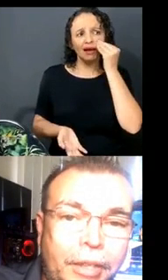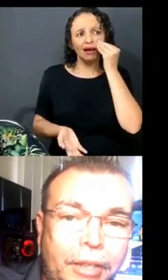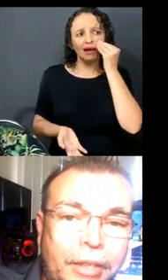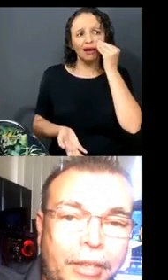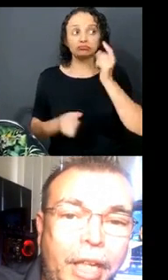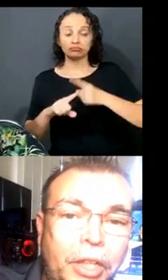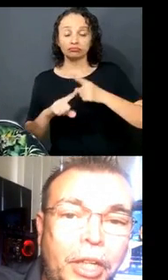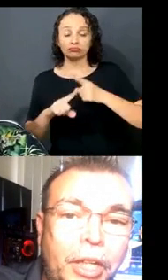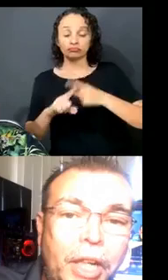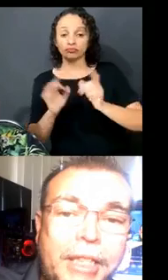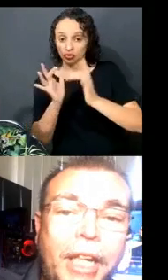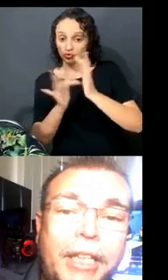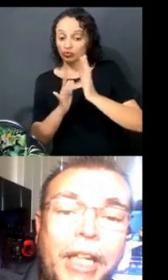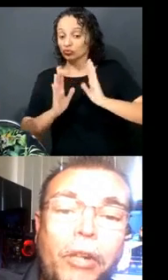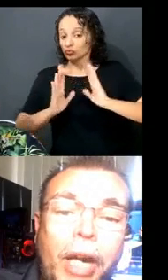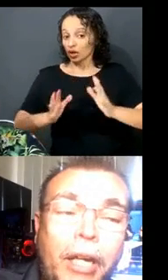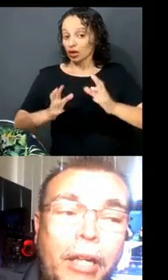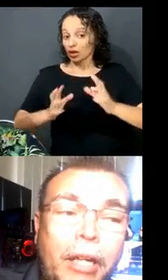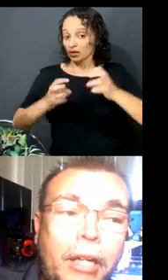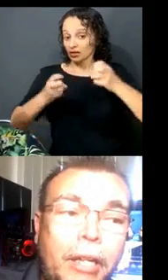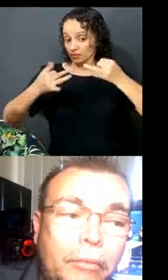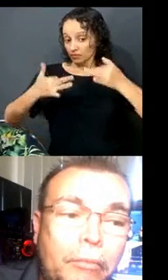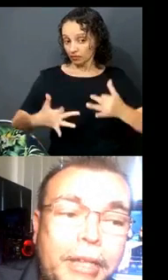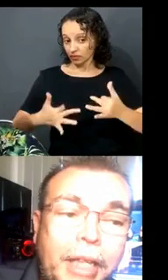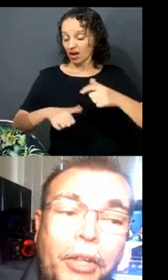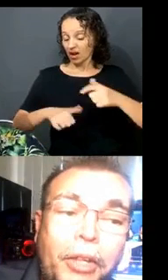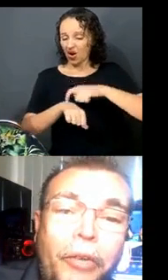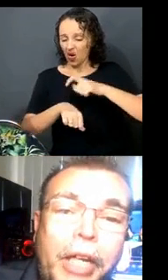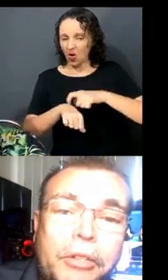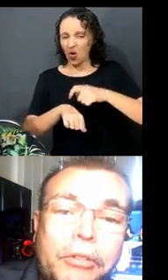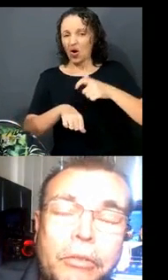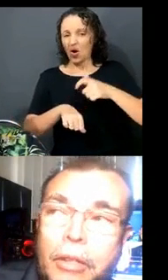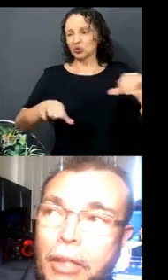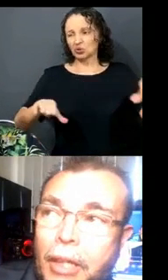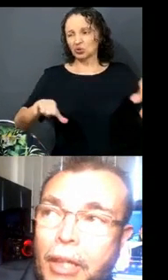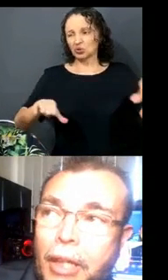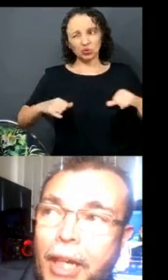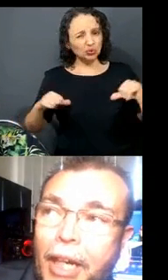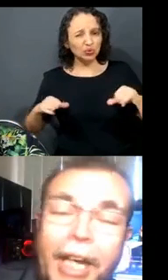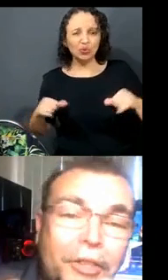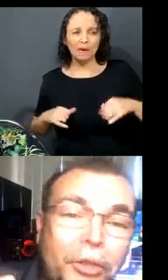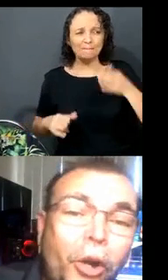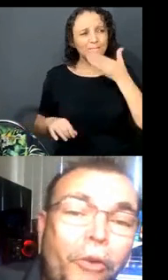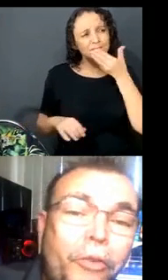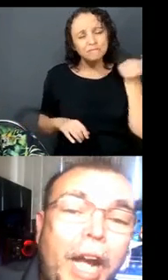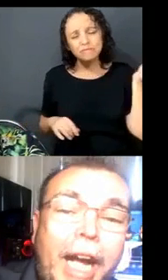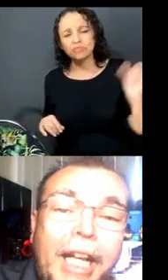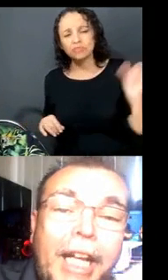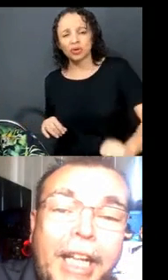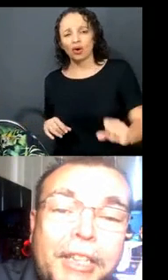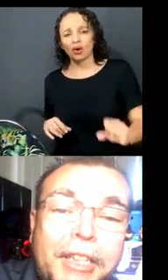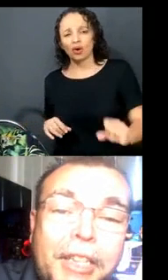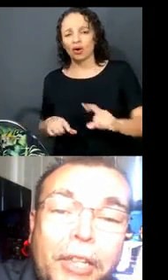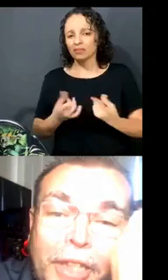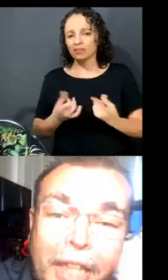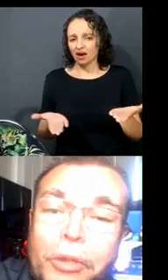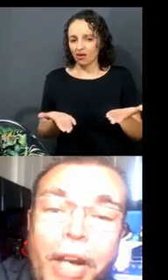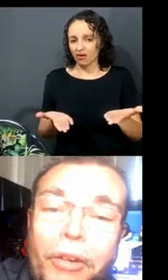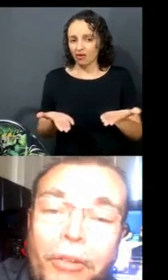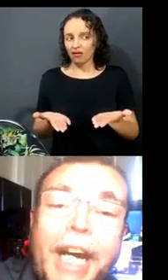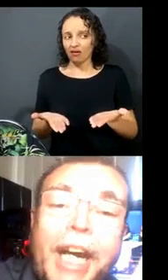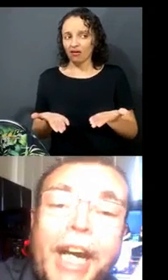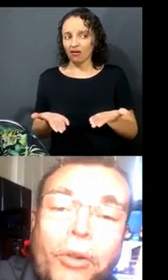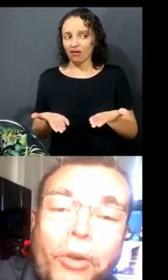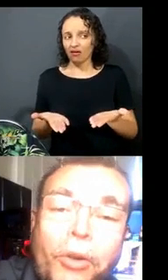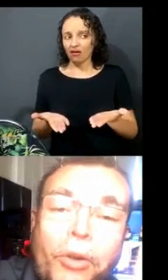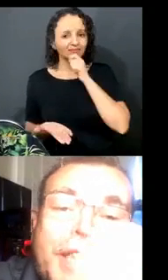grande tribulação. Entende? Sim. Essa ainda não é. Mas aí o que eu vejo, de novo,